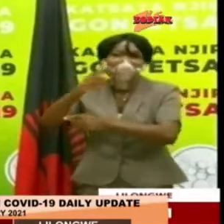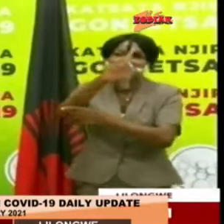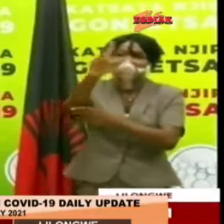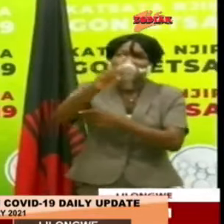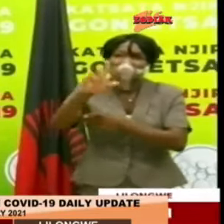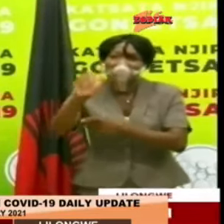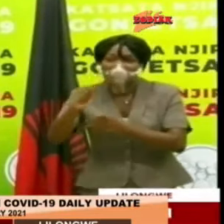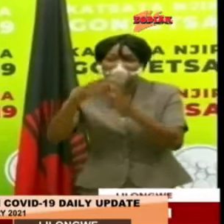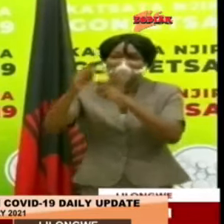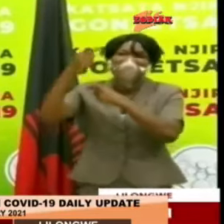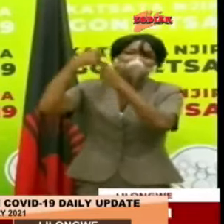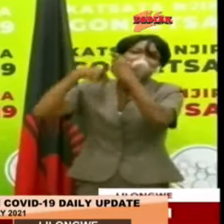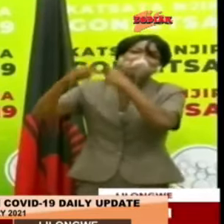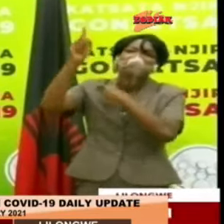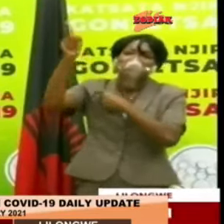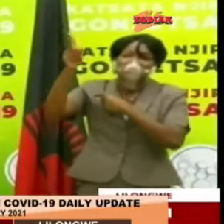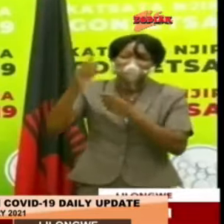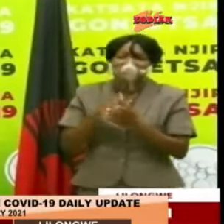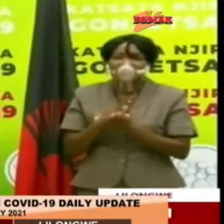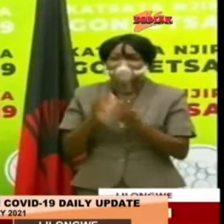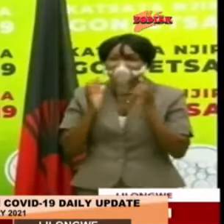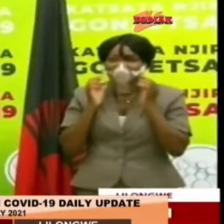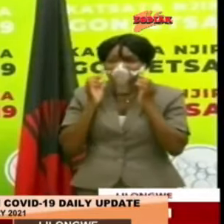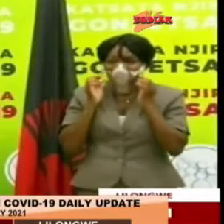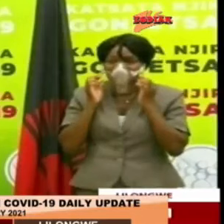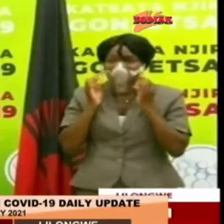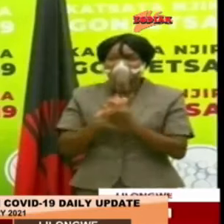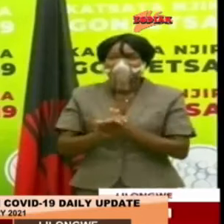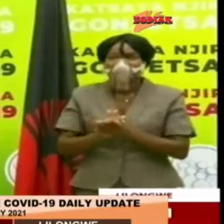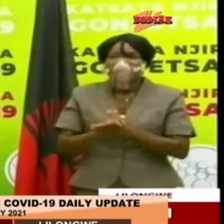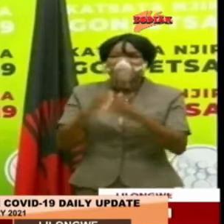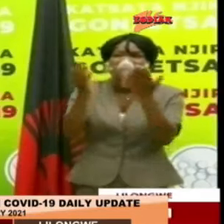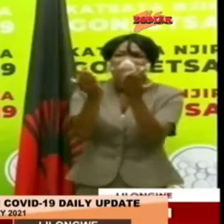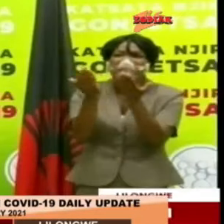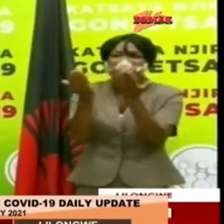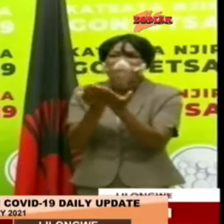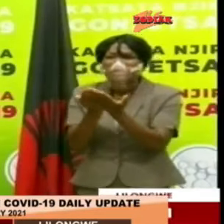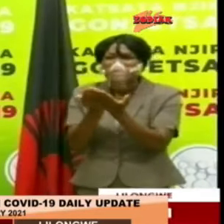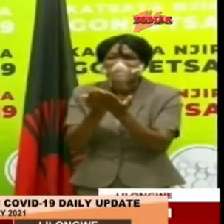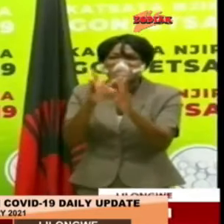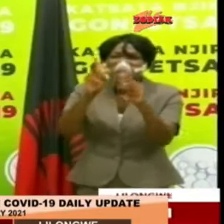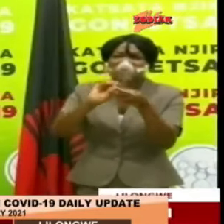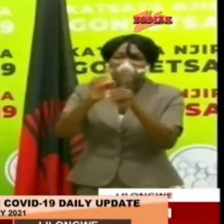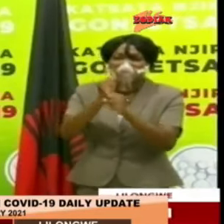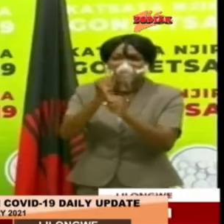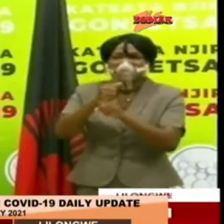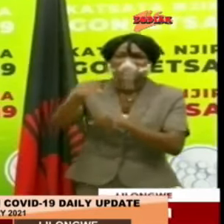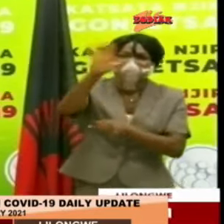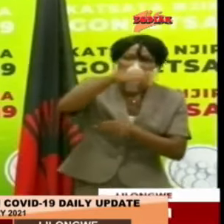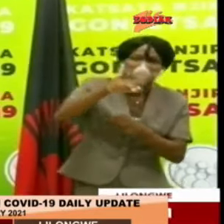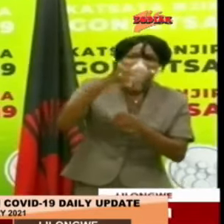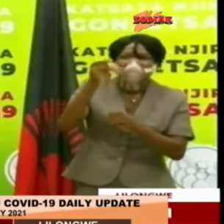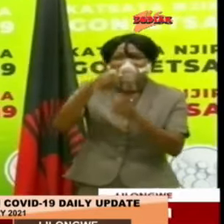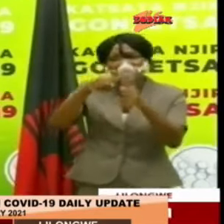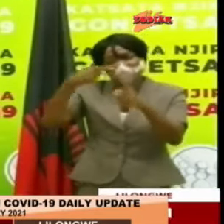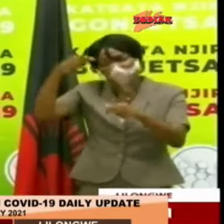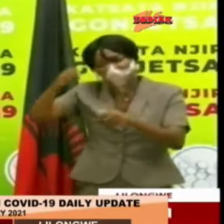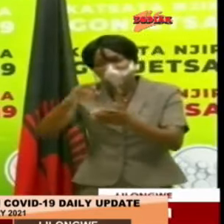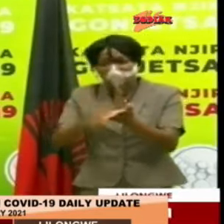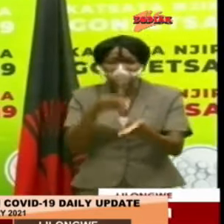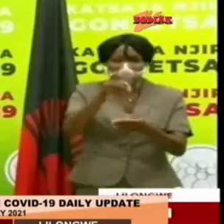hospital amene atimapatsa ndoti za malawa source marix allowance ama health workers athu onse ndama zake